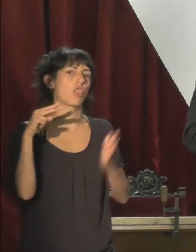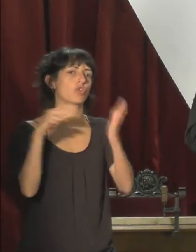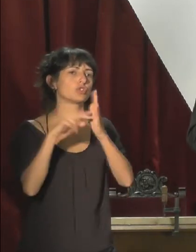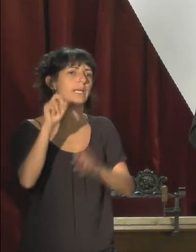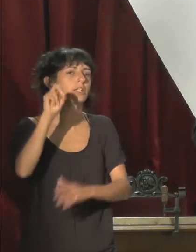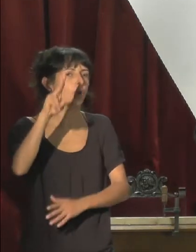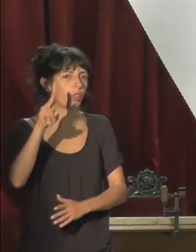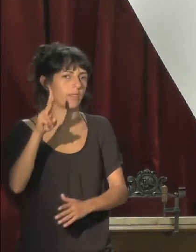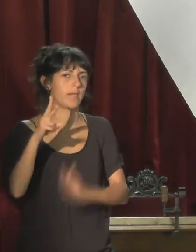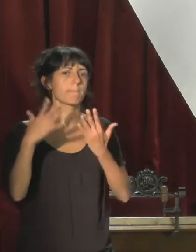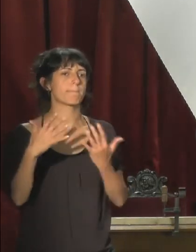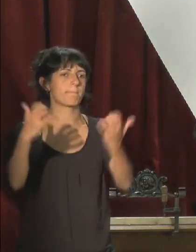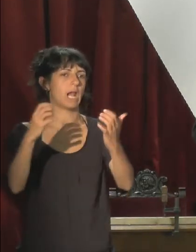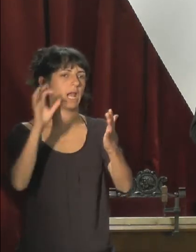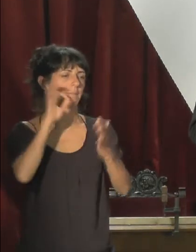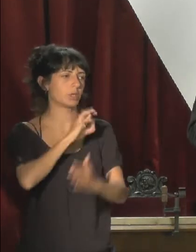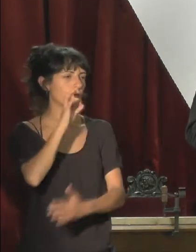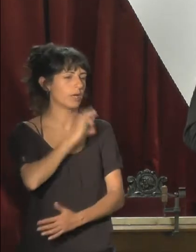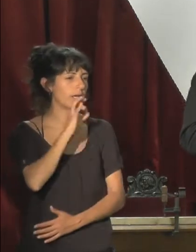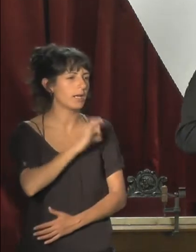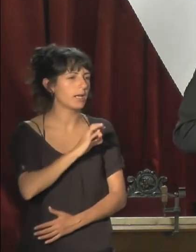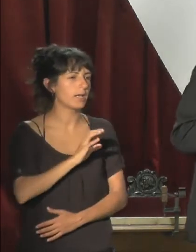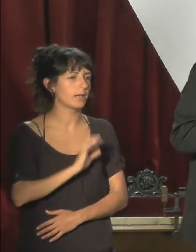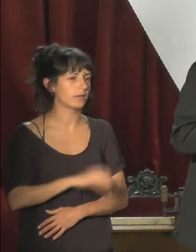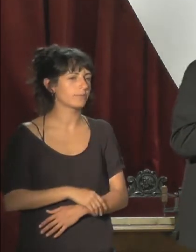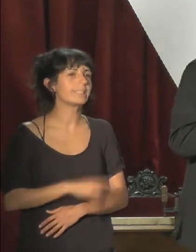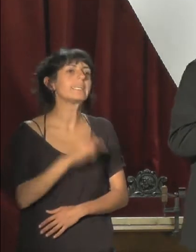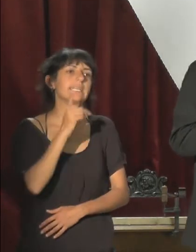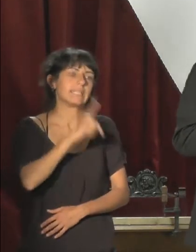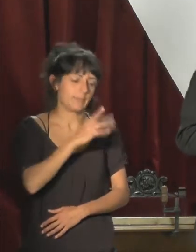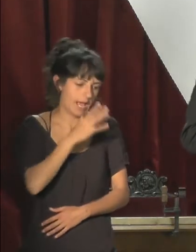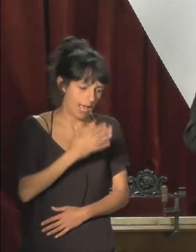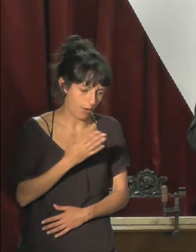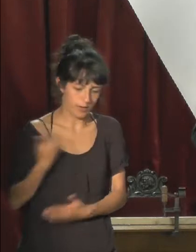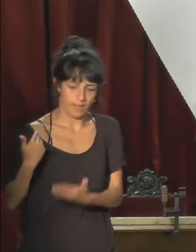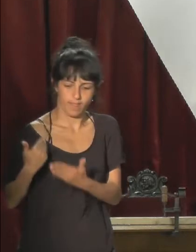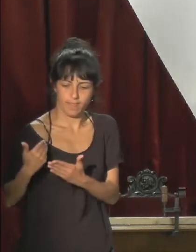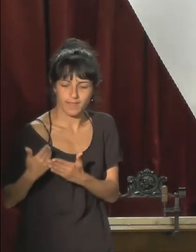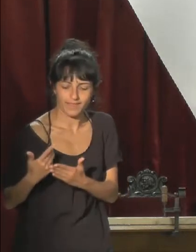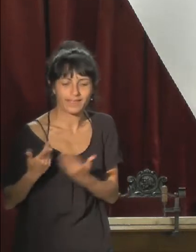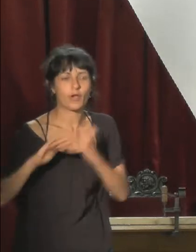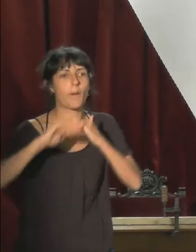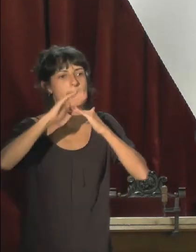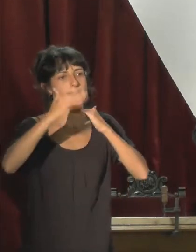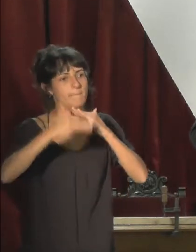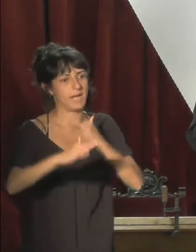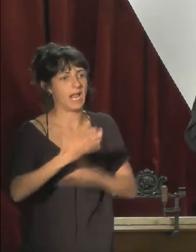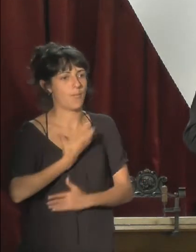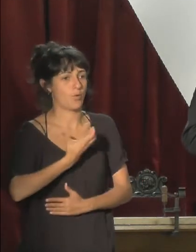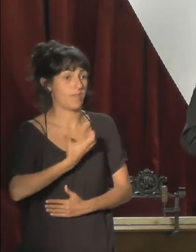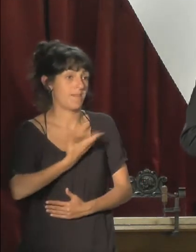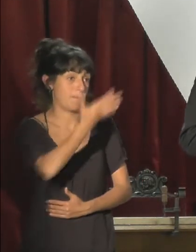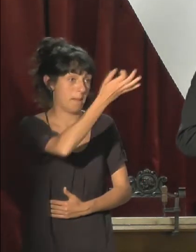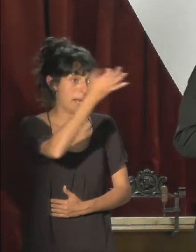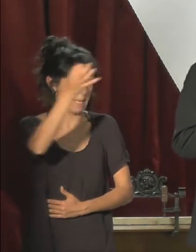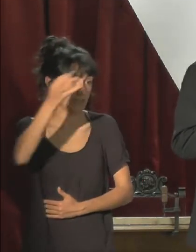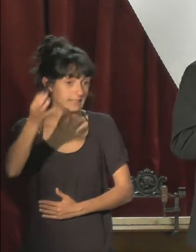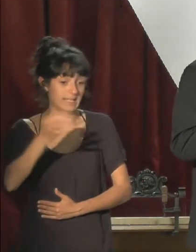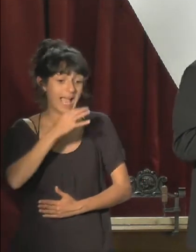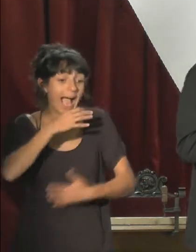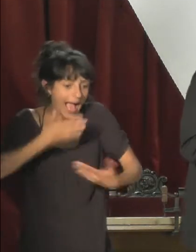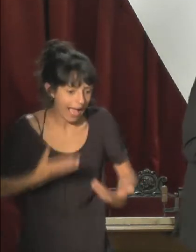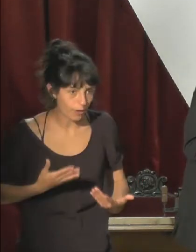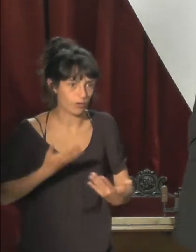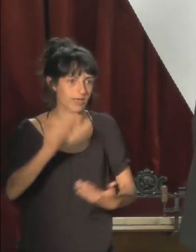no Parlamento Galego, e xa máis perto de nós no tempo nas mareas municipalistas que hoxe gobernan